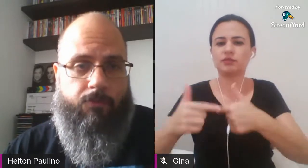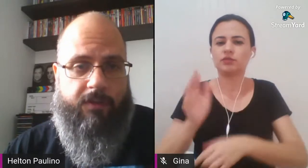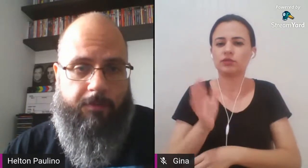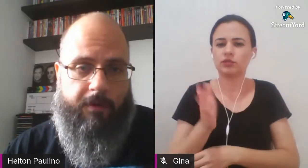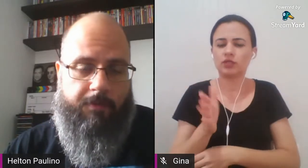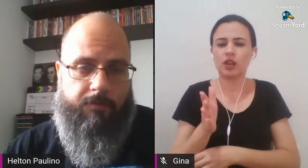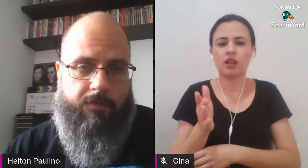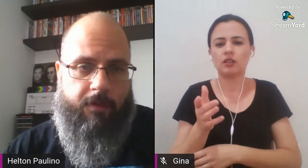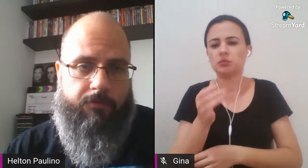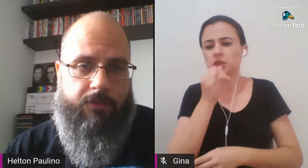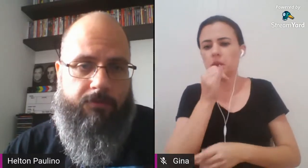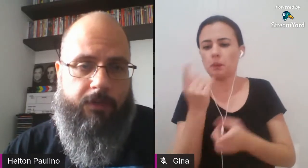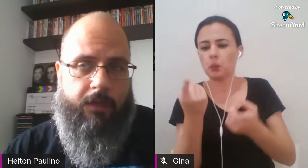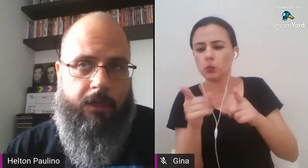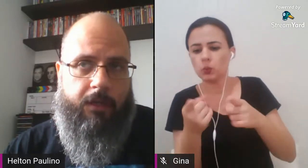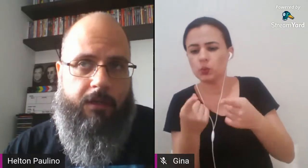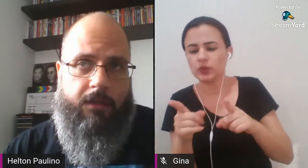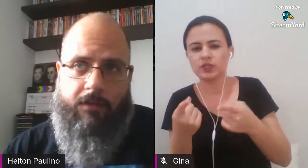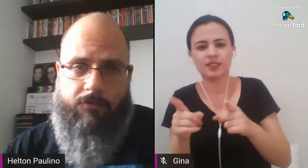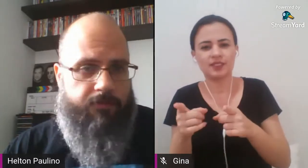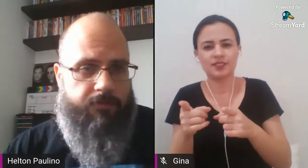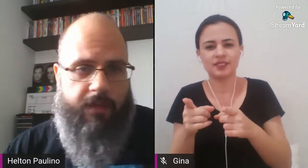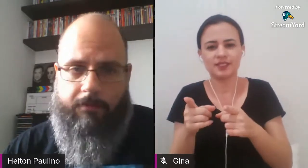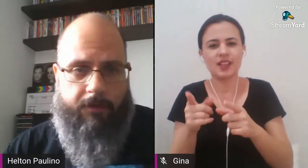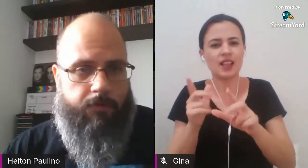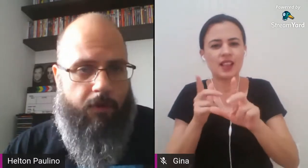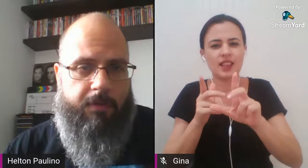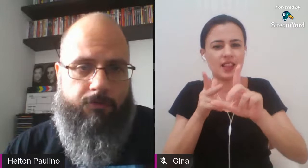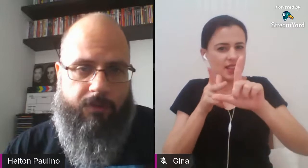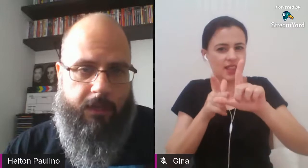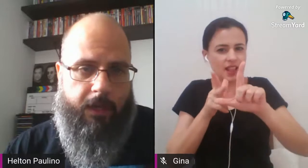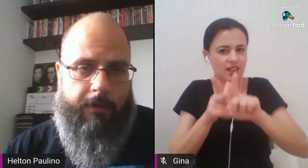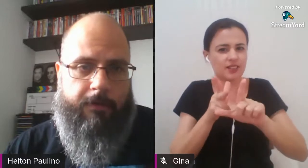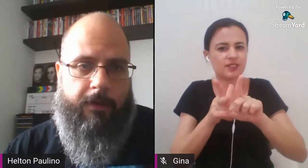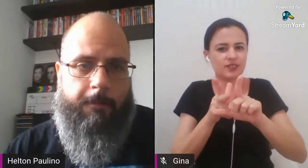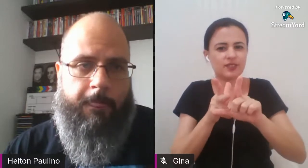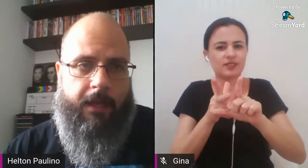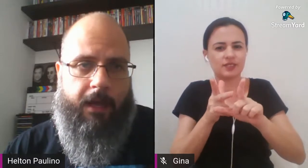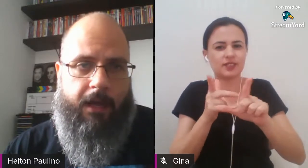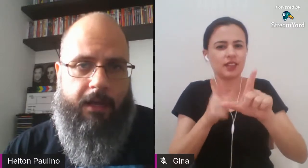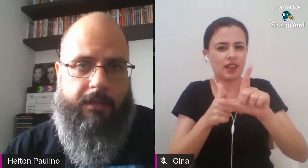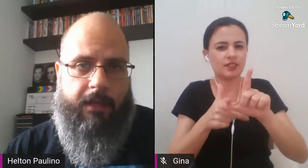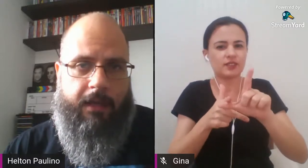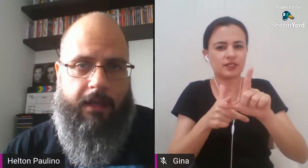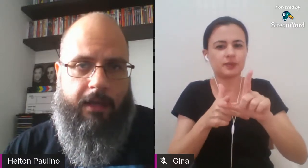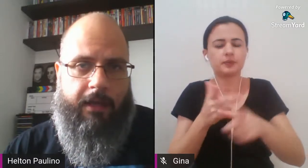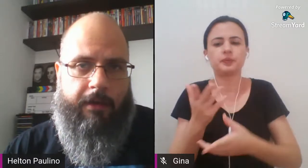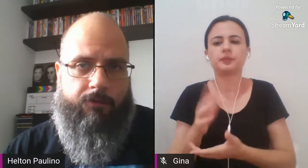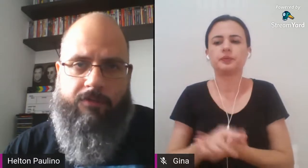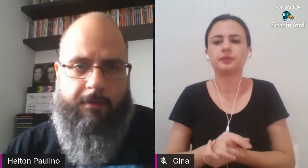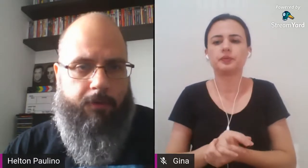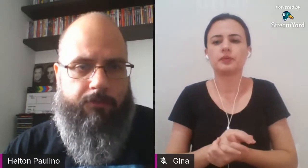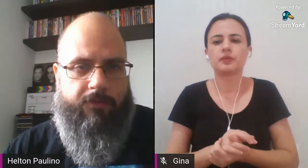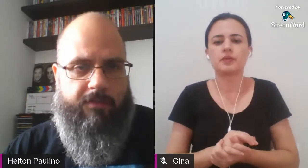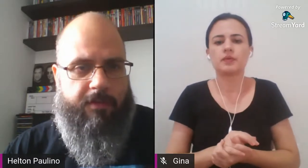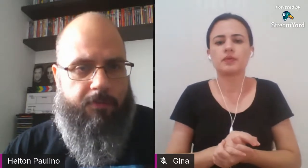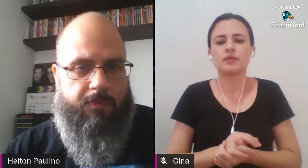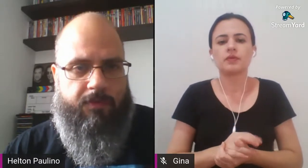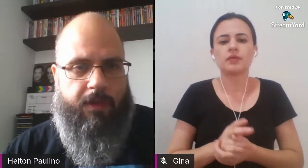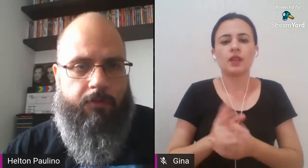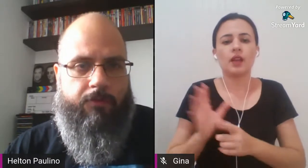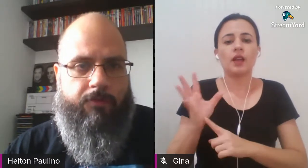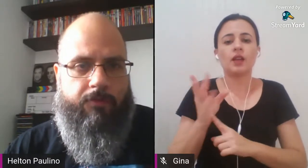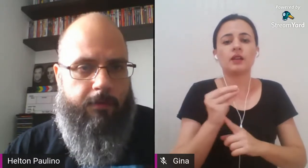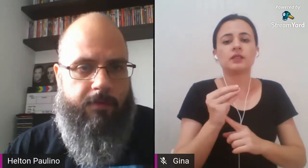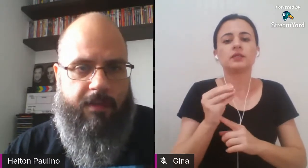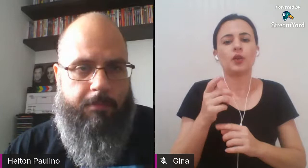utilizam músicas para expressões ao vivo, e isso vem transformando o cenário, né? A arte, eu sempre gosto de dizer para os